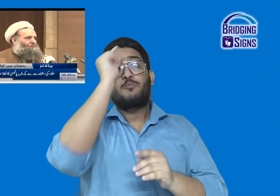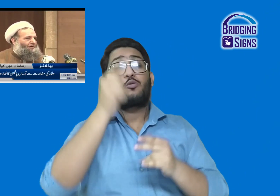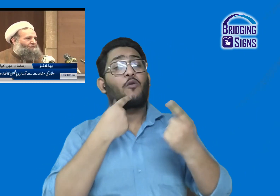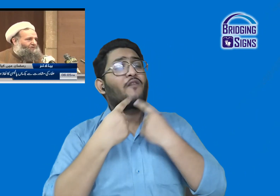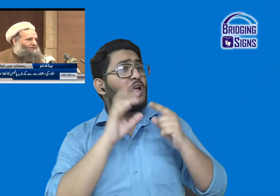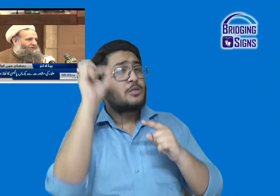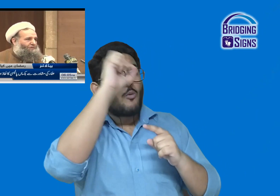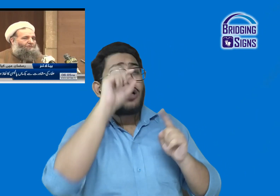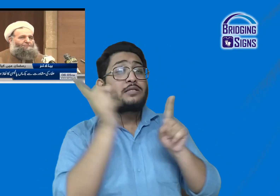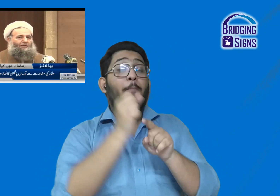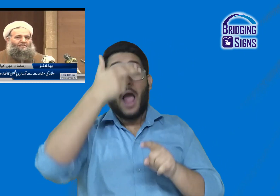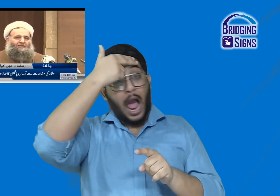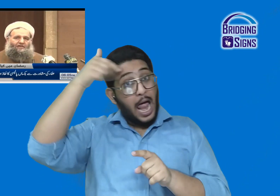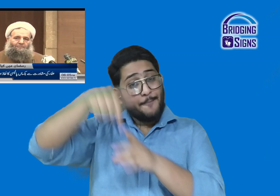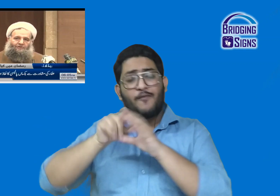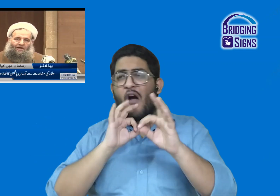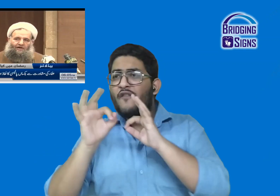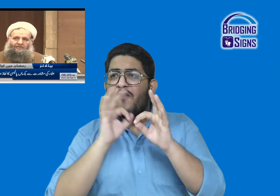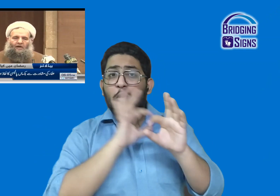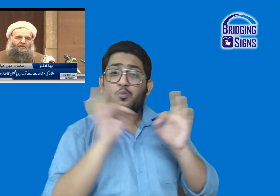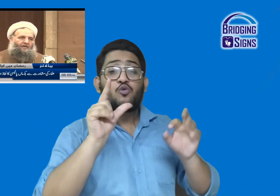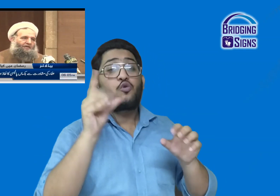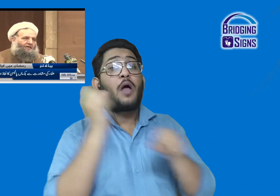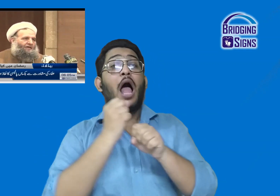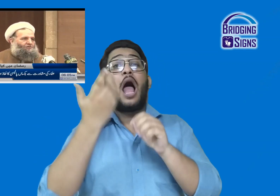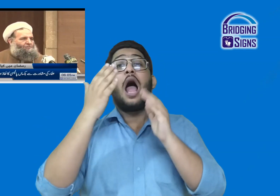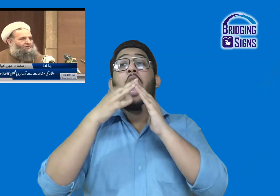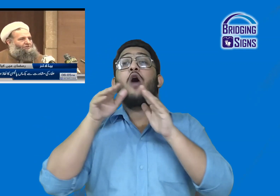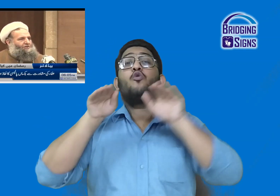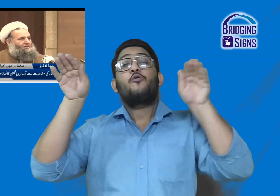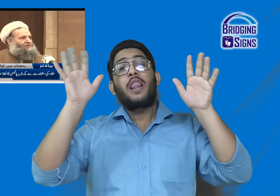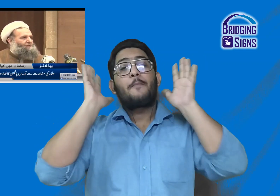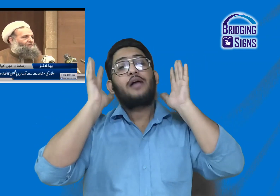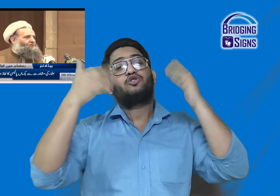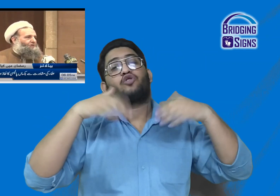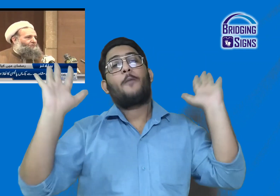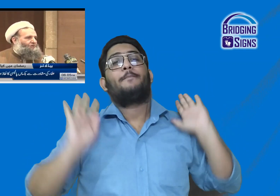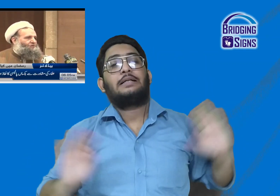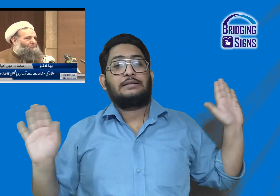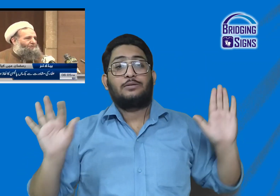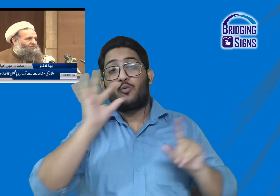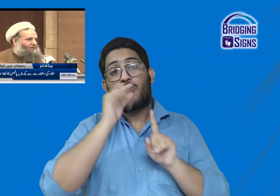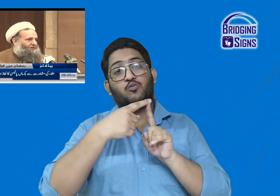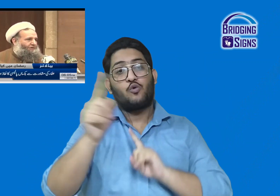कादरी कहते हैं उलमाए कराम की मुशावरत से माह रमजान और मसाजिद के हवाले से यकसां पॉलिसी का निफाज होगा।